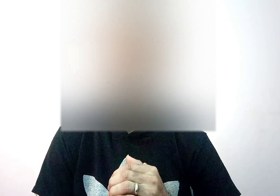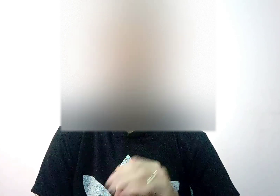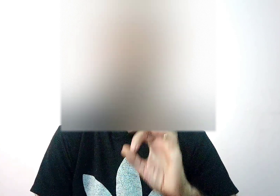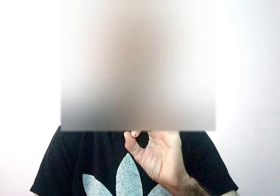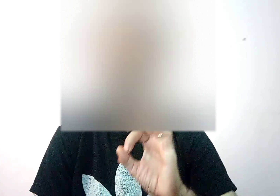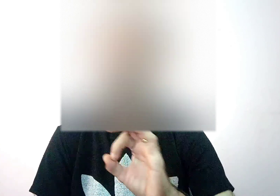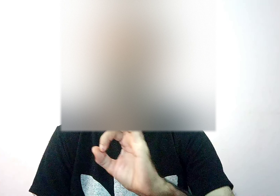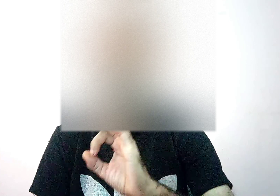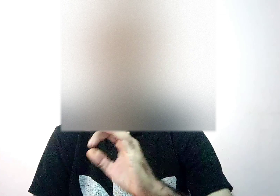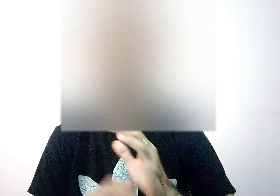من الدرجة الأولى.